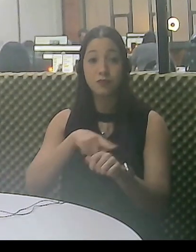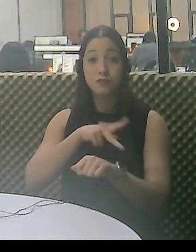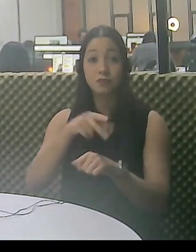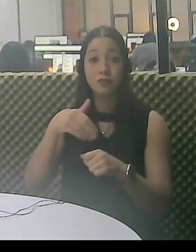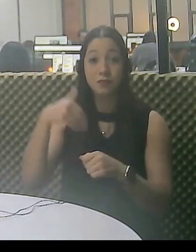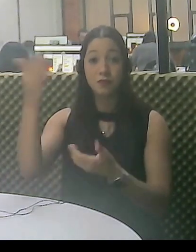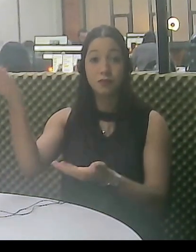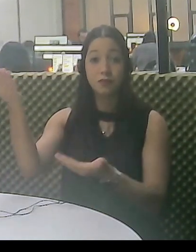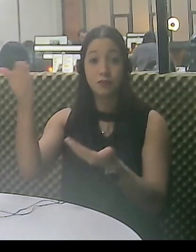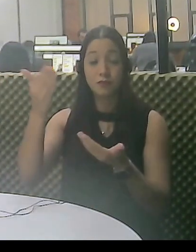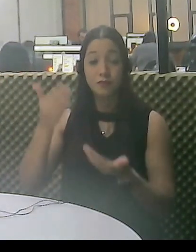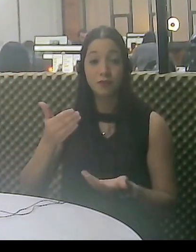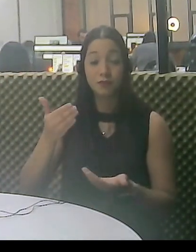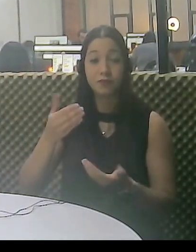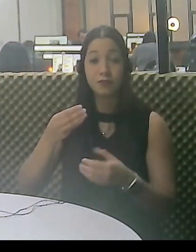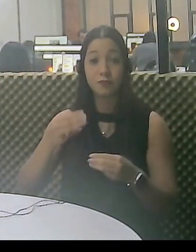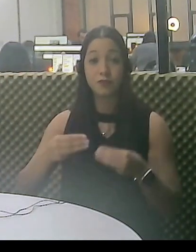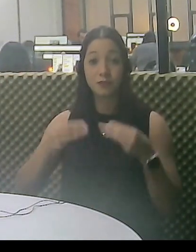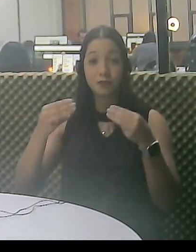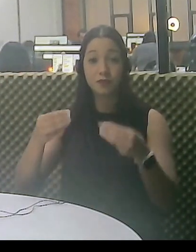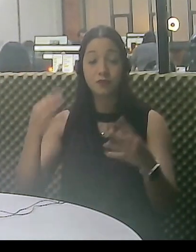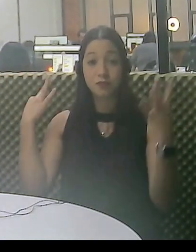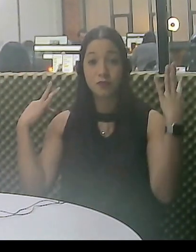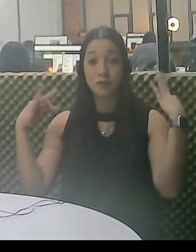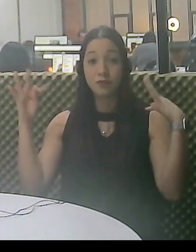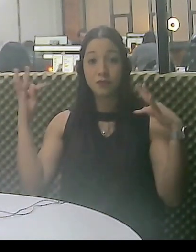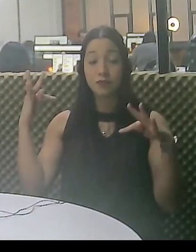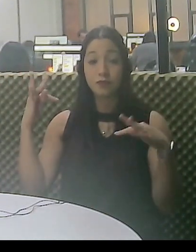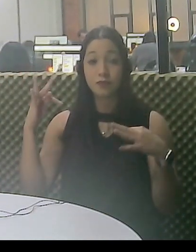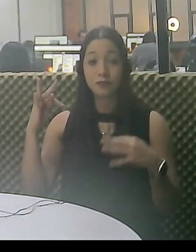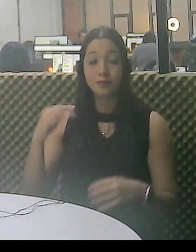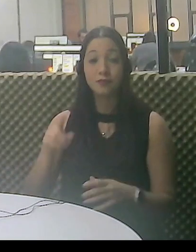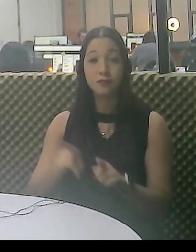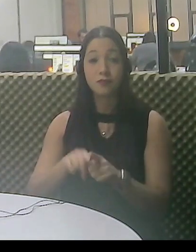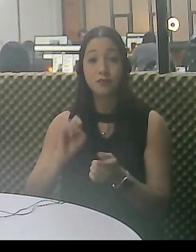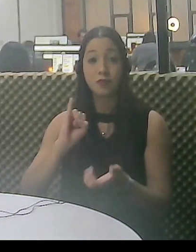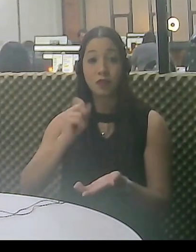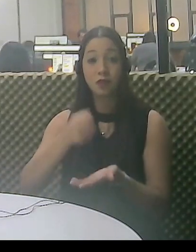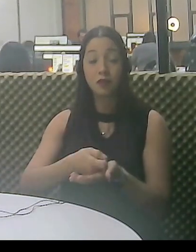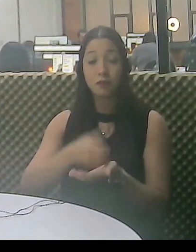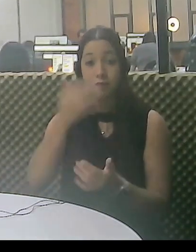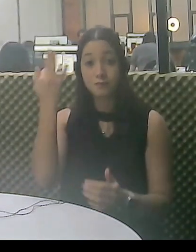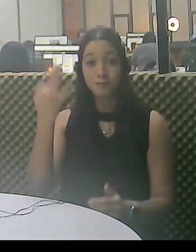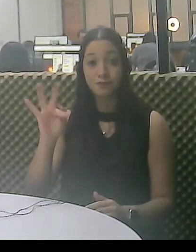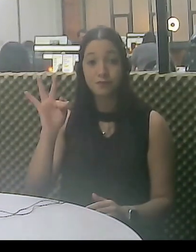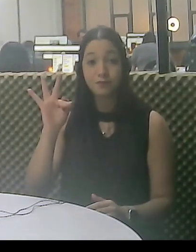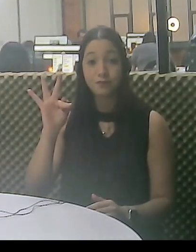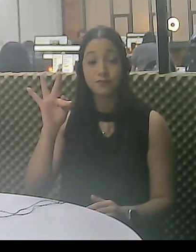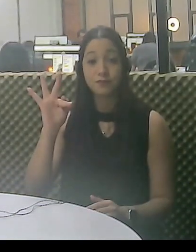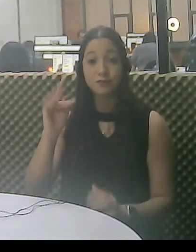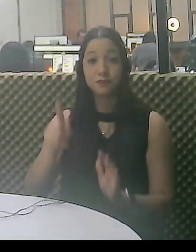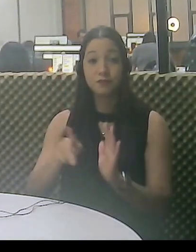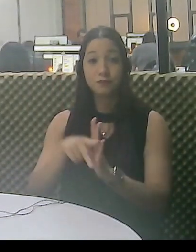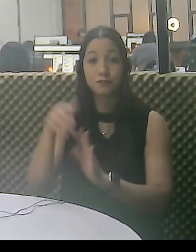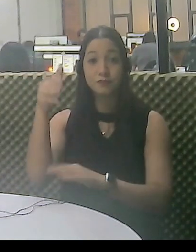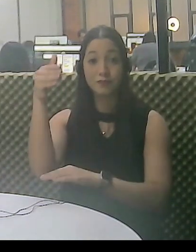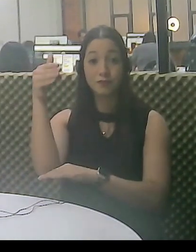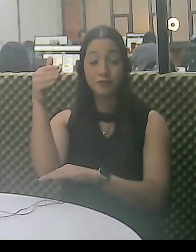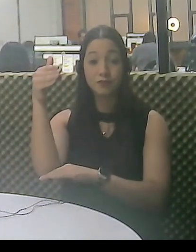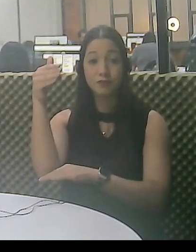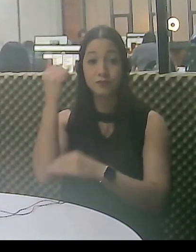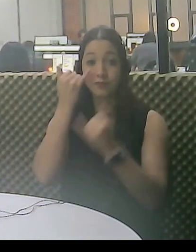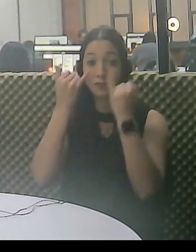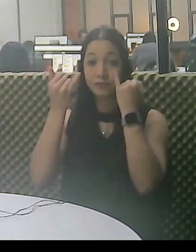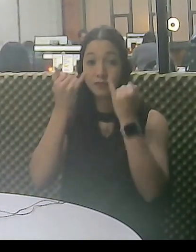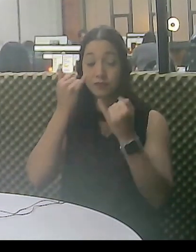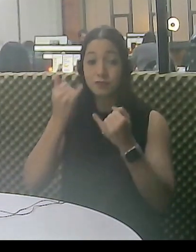internacionais realizadas pelo Ministério do Turismo e arrecadação de impostos federais a partir dos meios de hospedagem informada